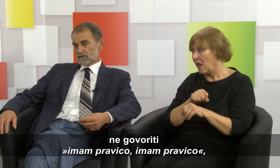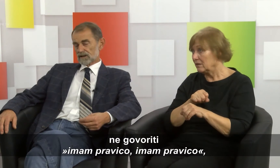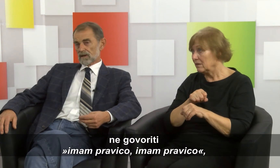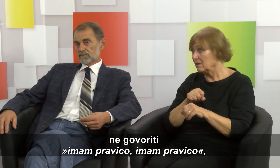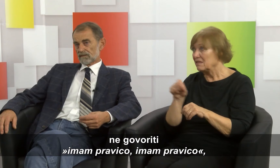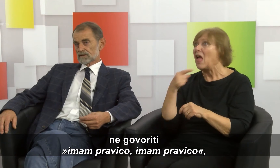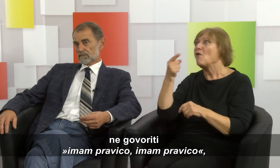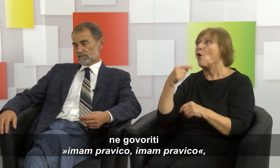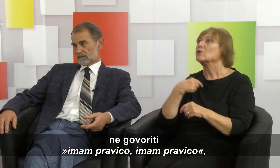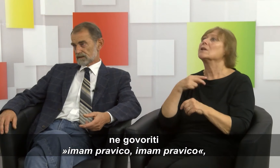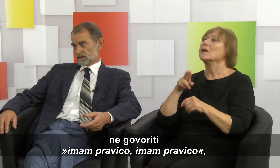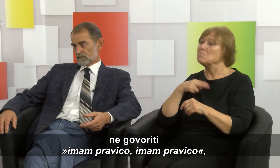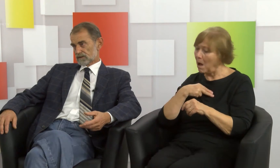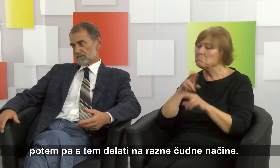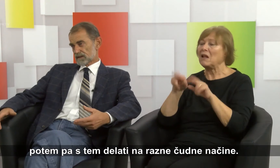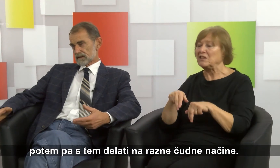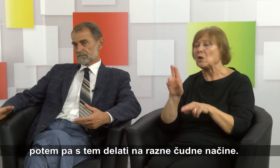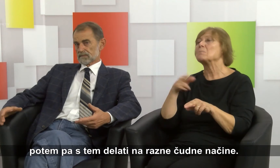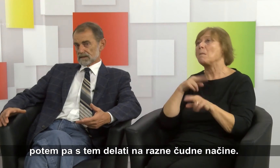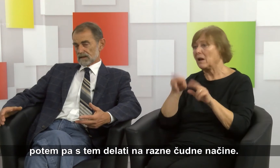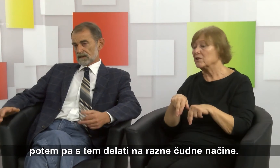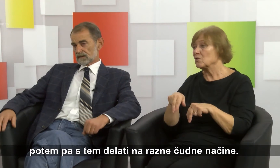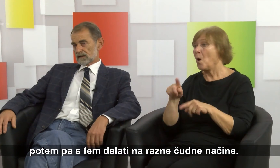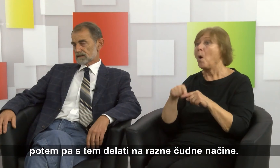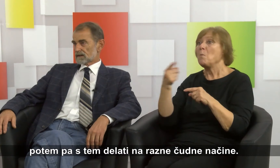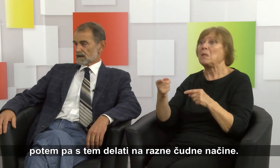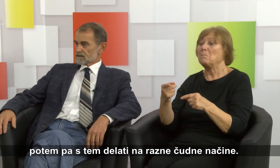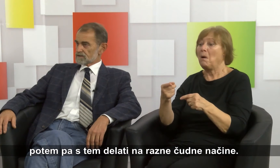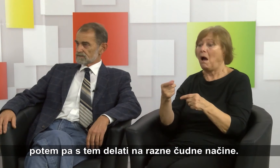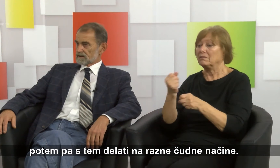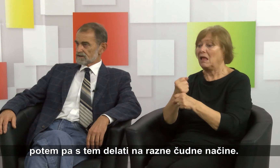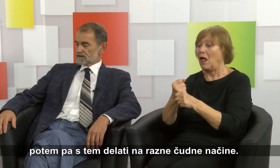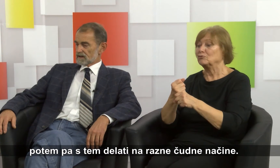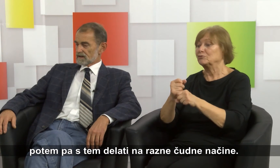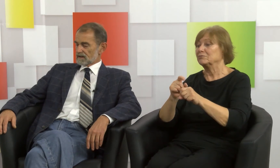govoriti, imam pravico, ne? Potem pa s tem delati na razne čudne načine.